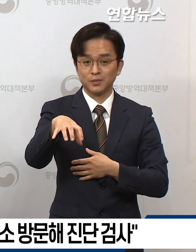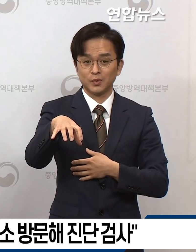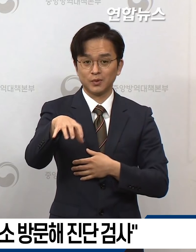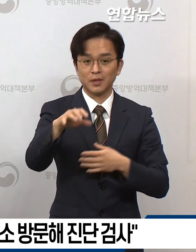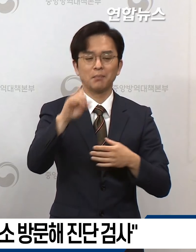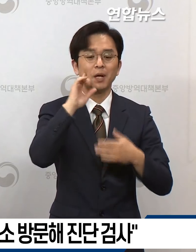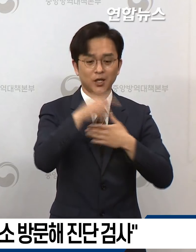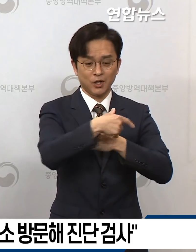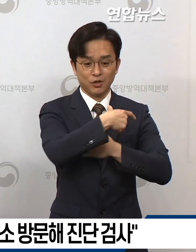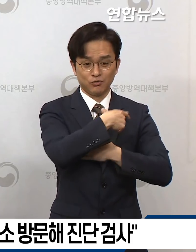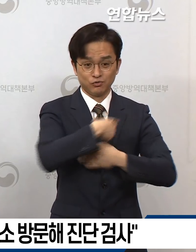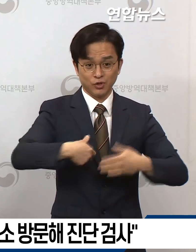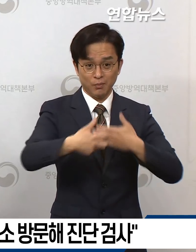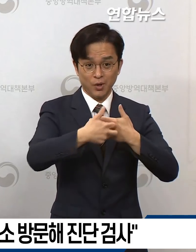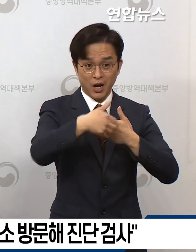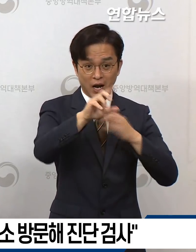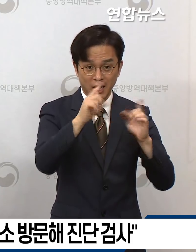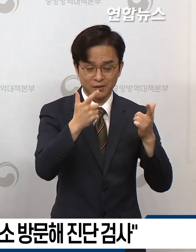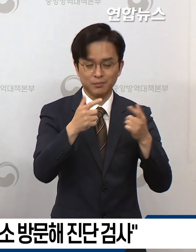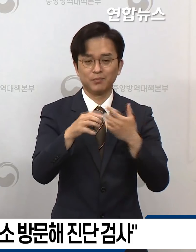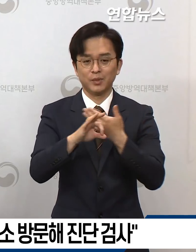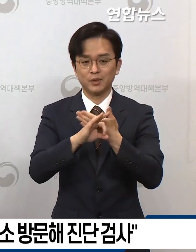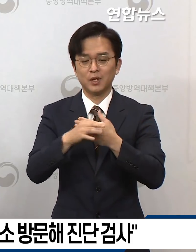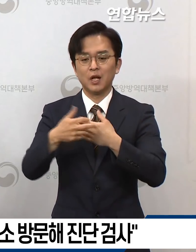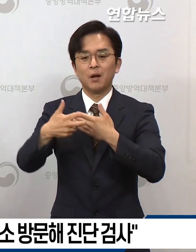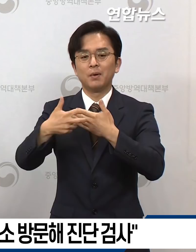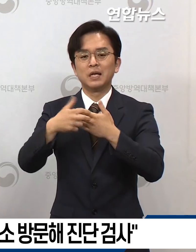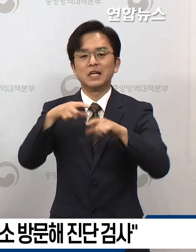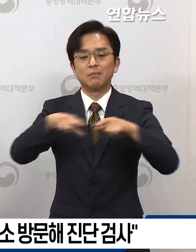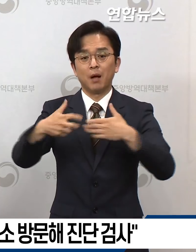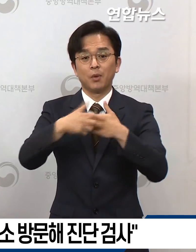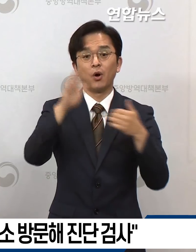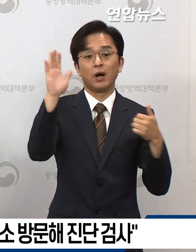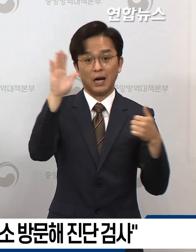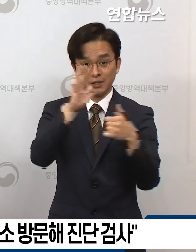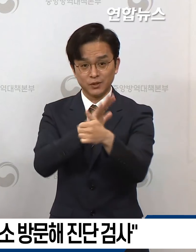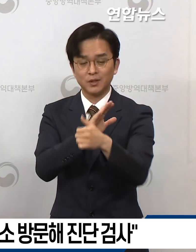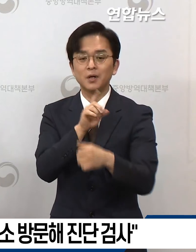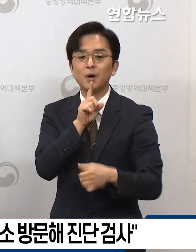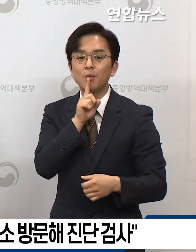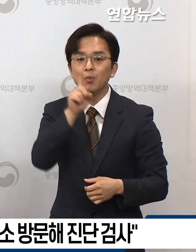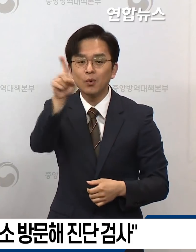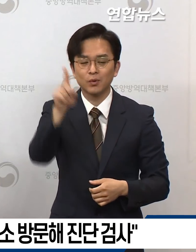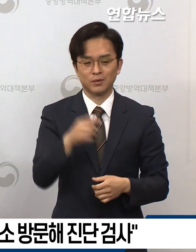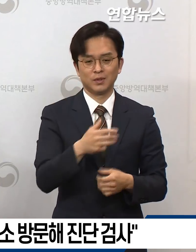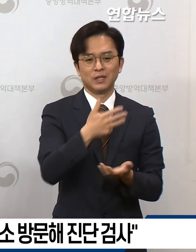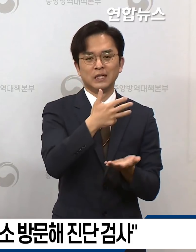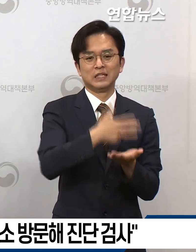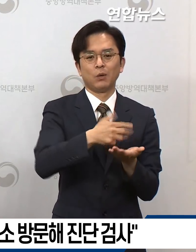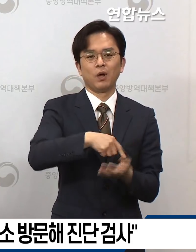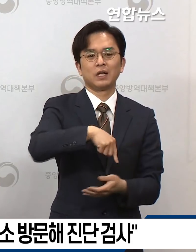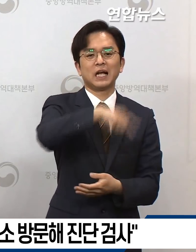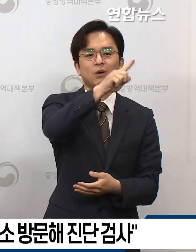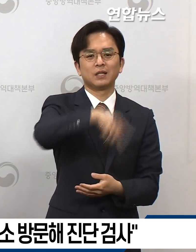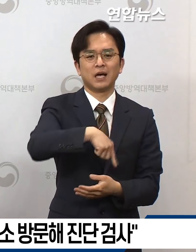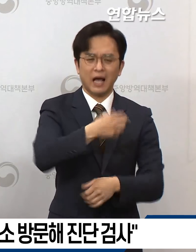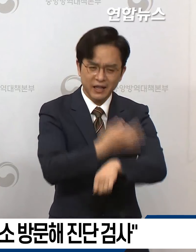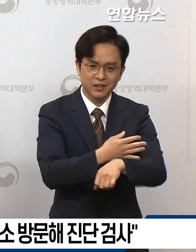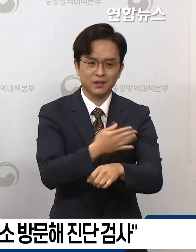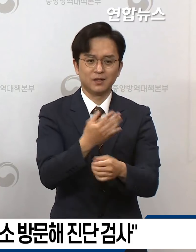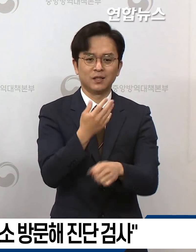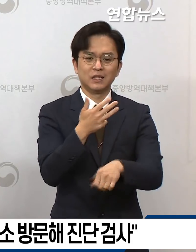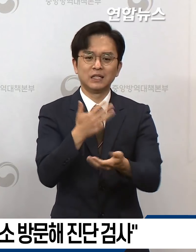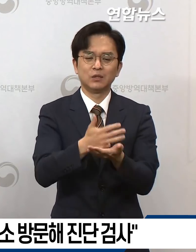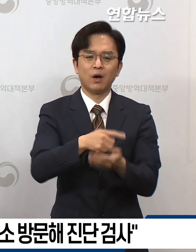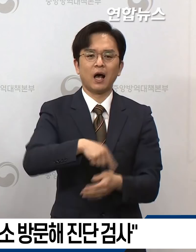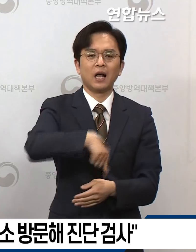해당 그 시기에 이태원 소재 유흥시설을 방문하신 방문자들에게는 적극적으로 선별검사를